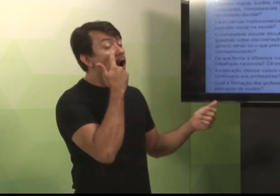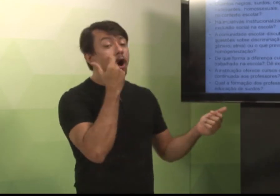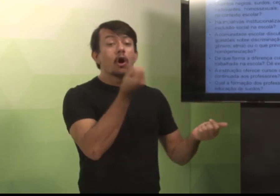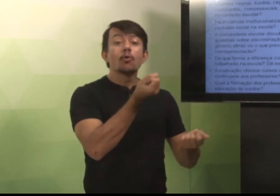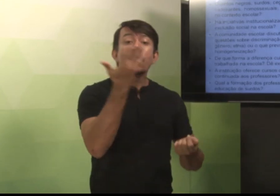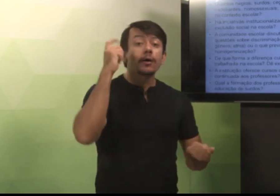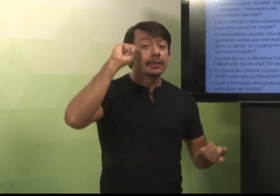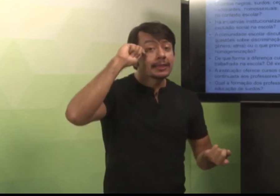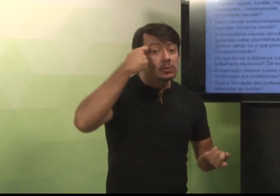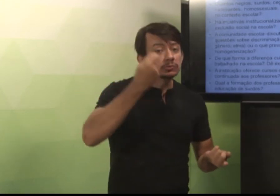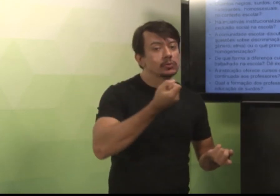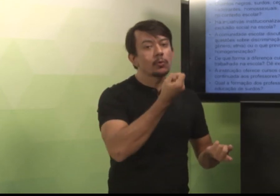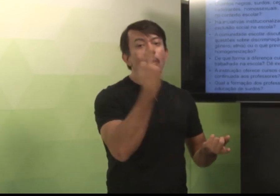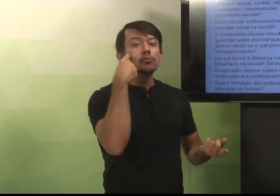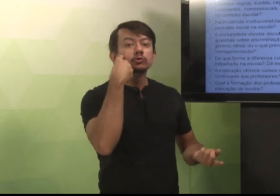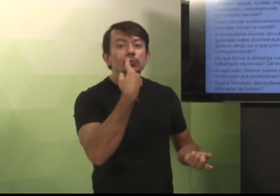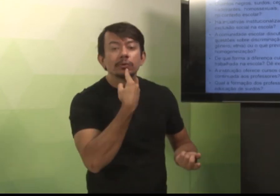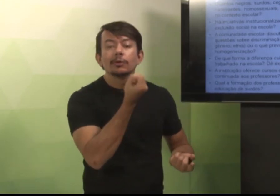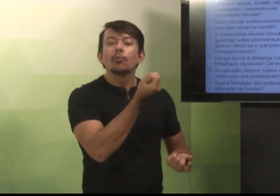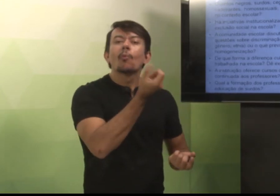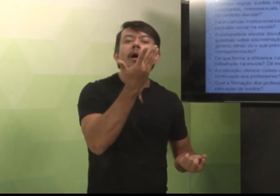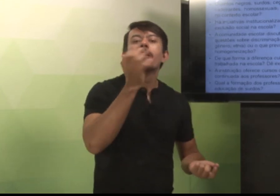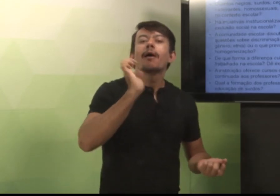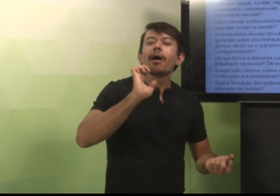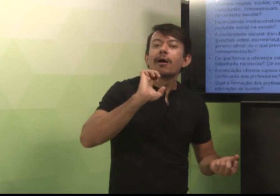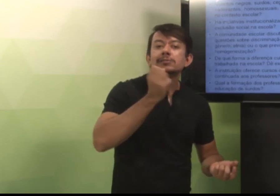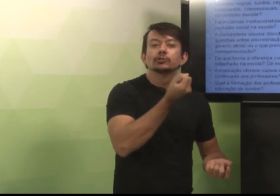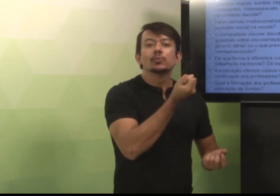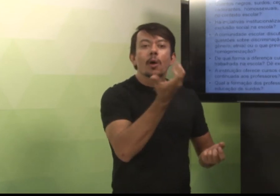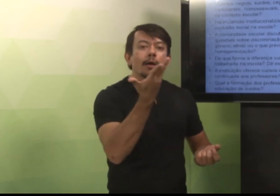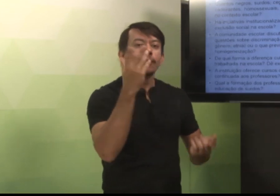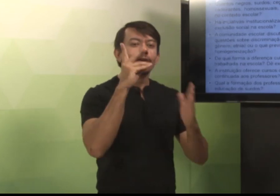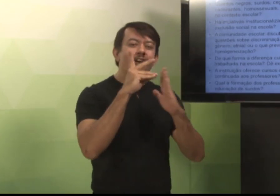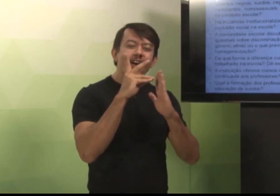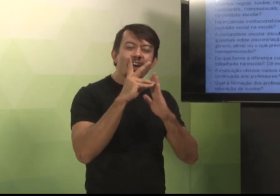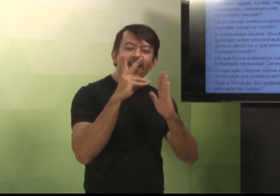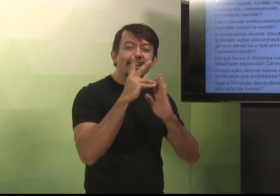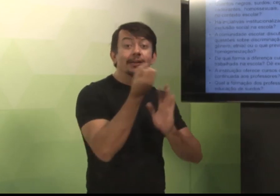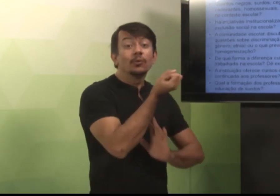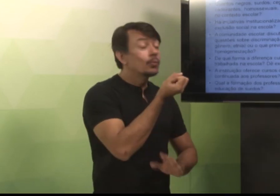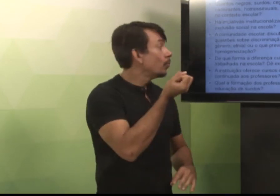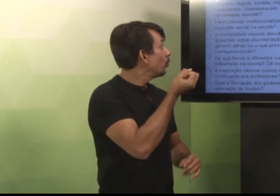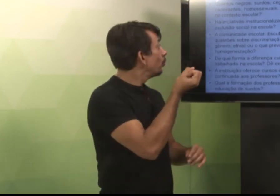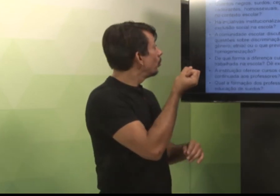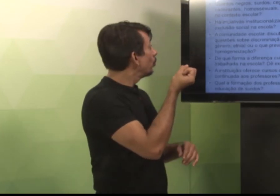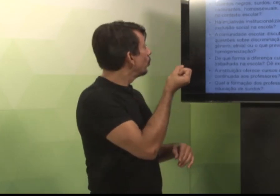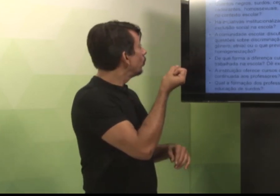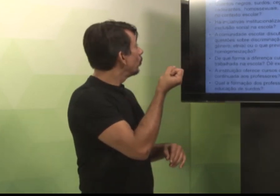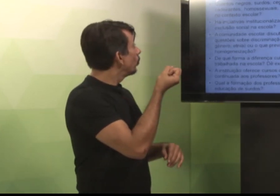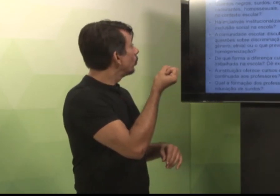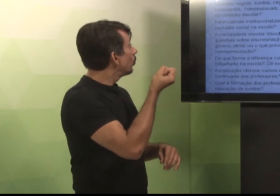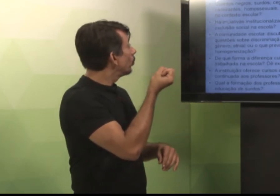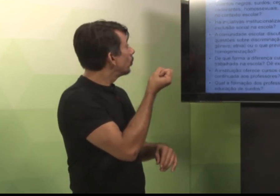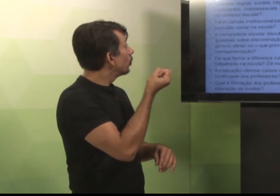exemplo, quantos alunos negros, surdos, homossexuais, índios,